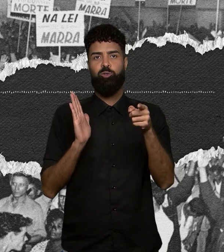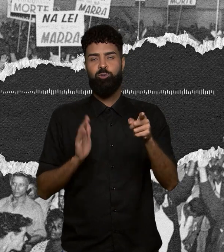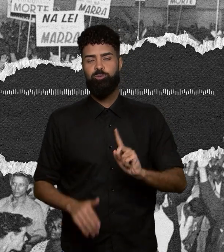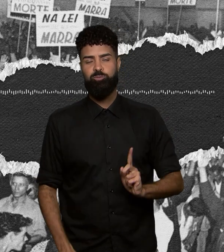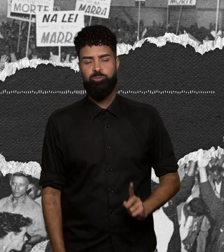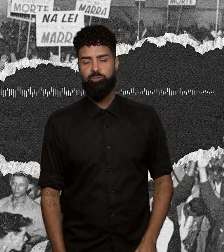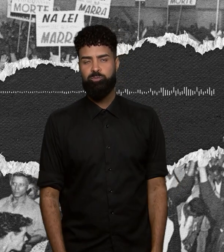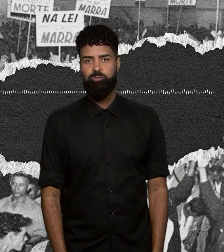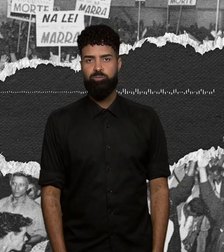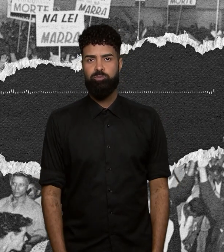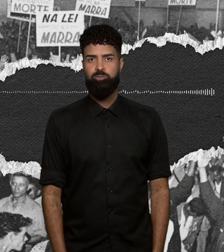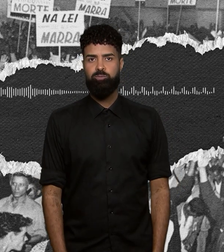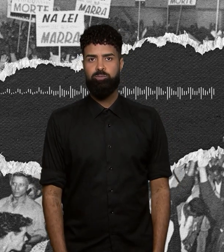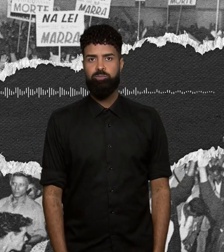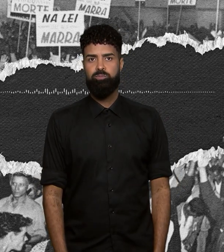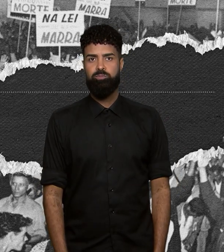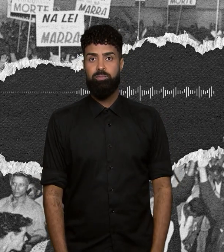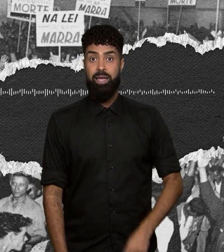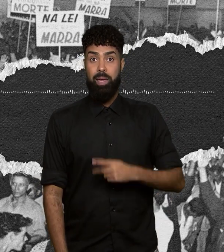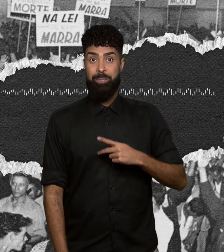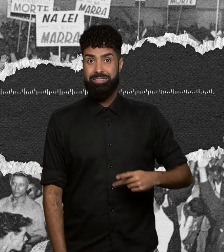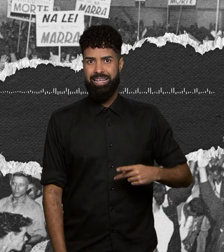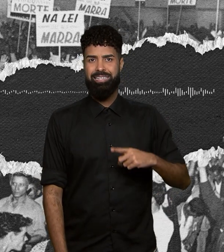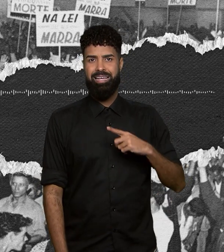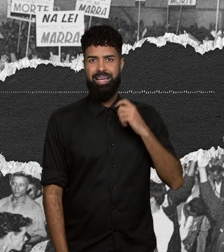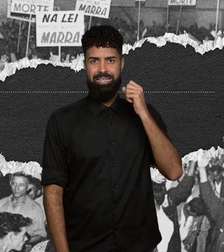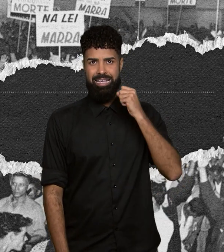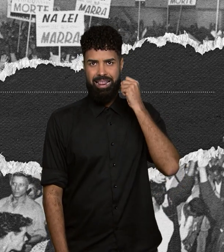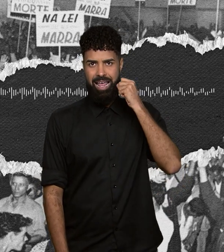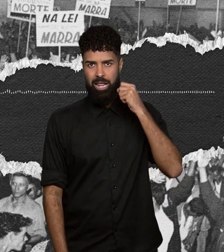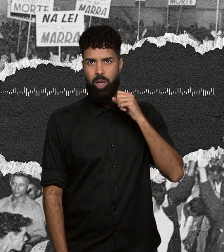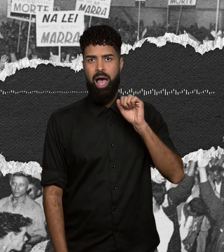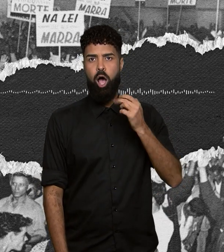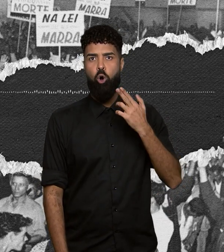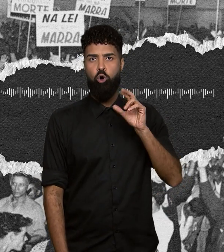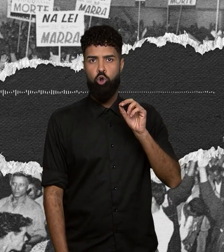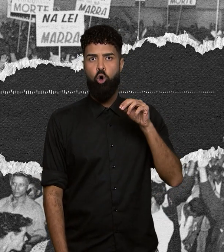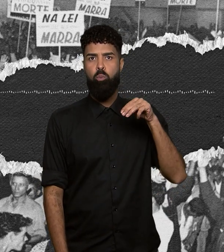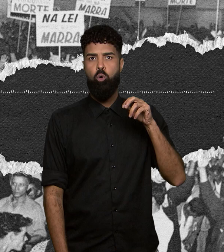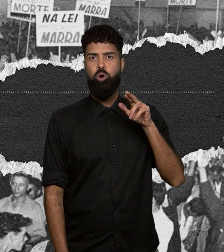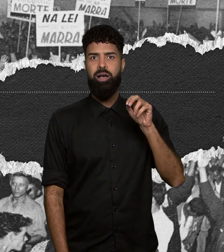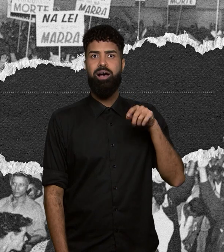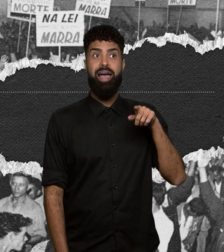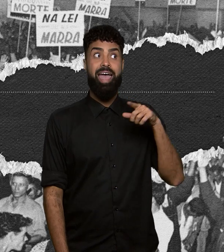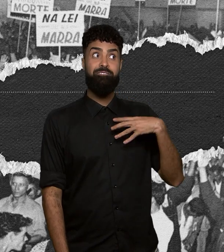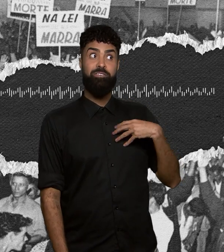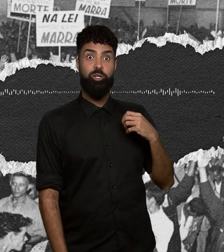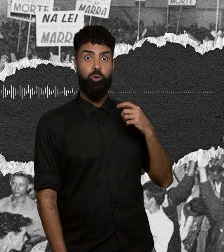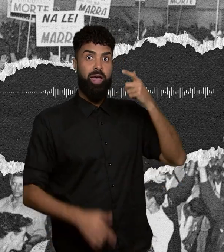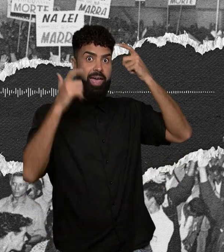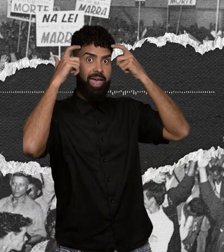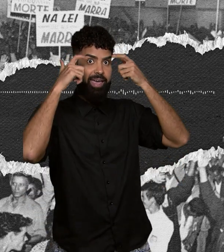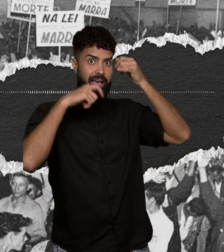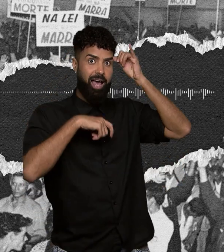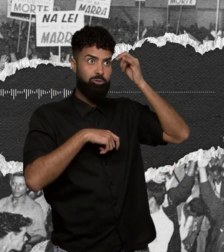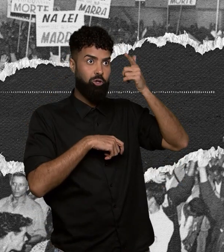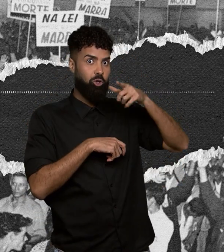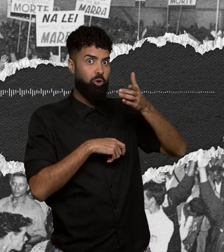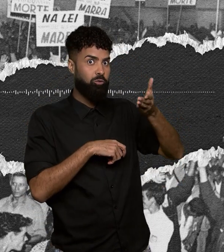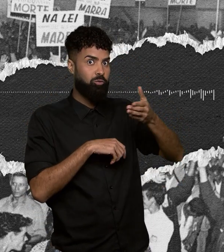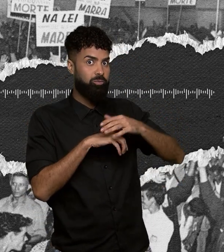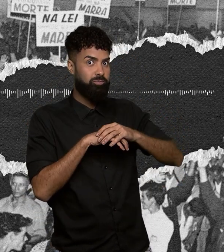G pelo presidente do senado Auro de Moura Andrade Olha o filho do rei do gado é de novo em protesto os